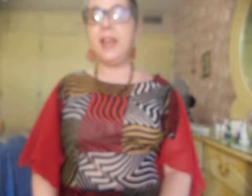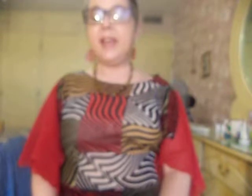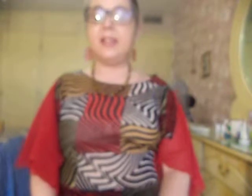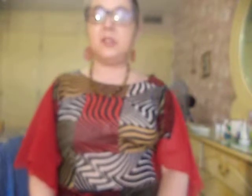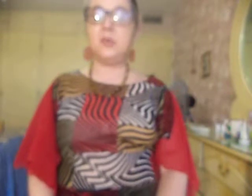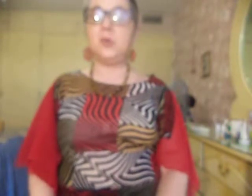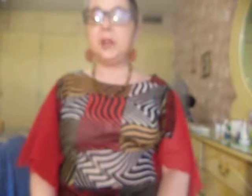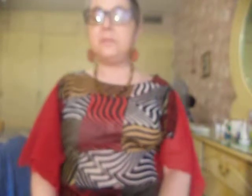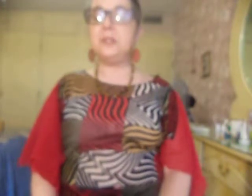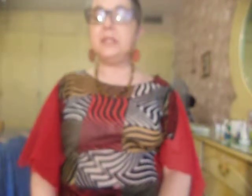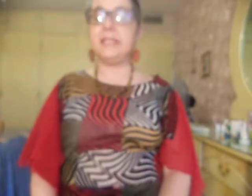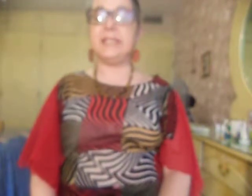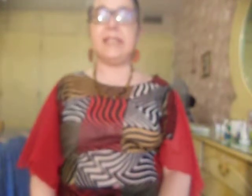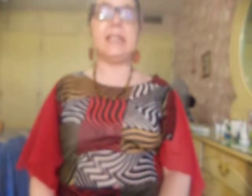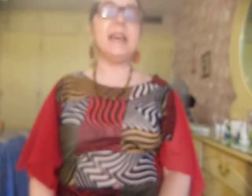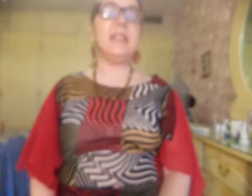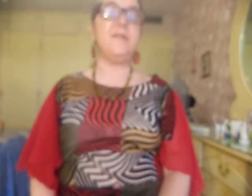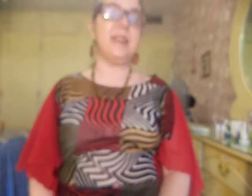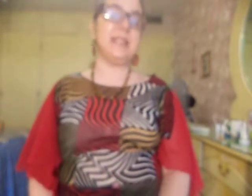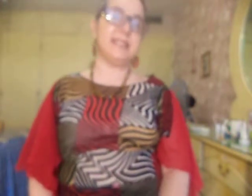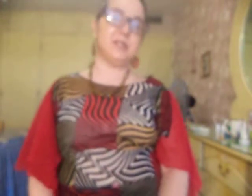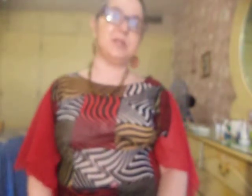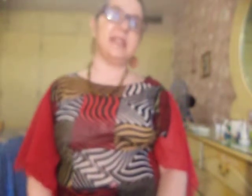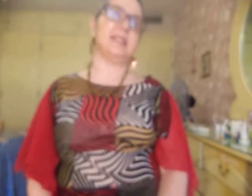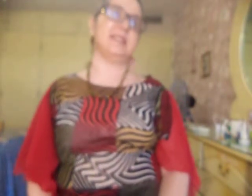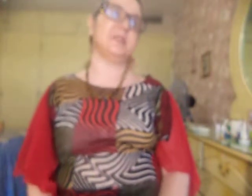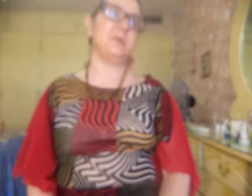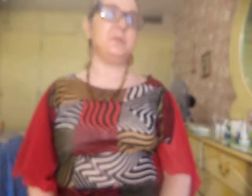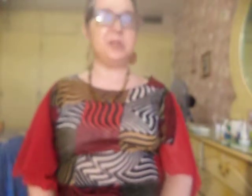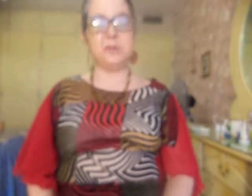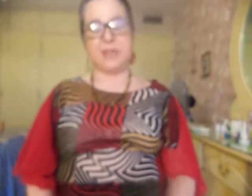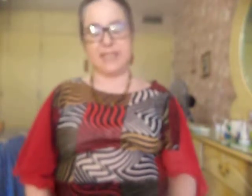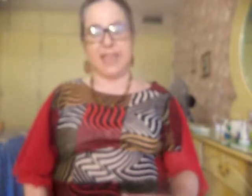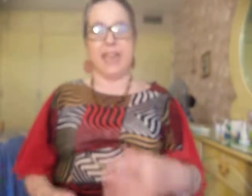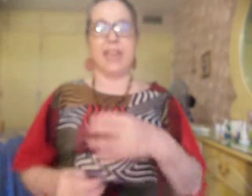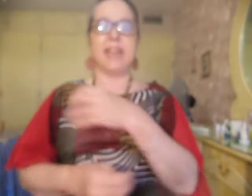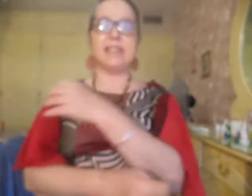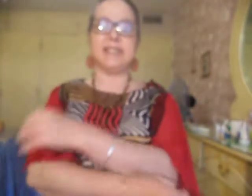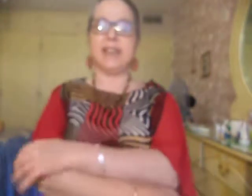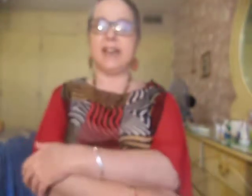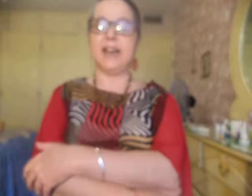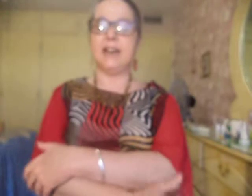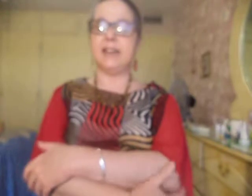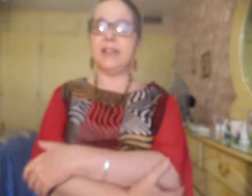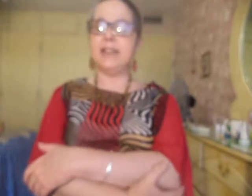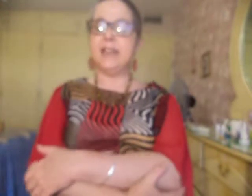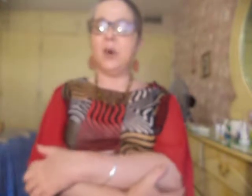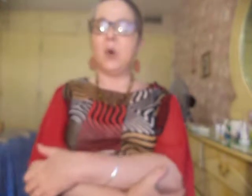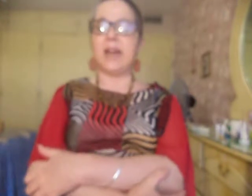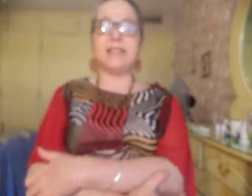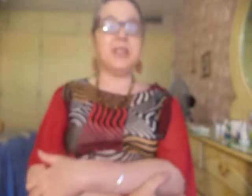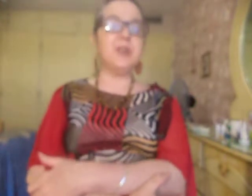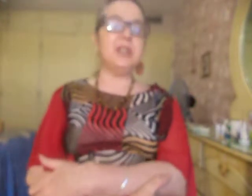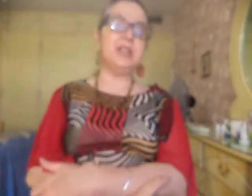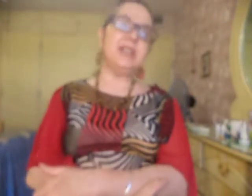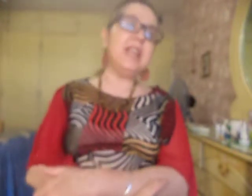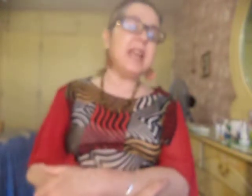que tu cuerpo necesita diferentes nutrientes. Bueno, pues en esta ocasión y en